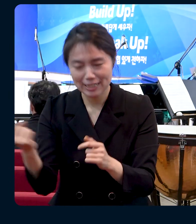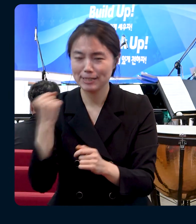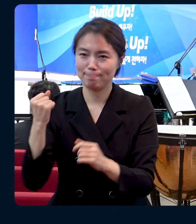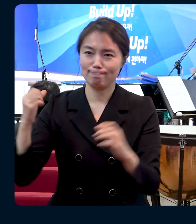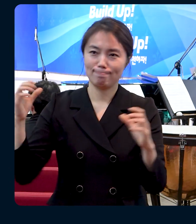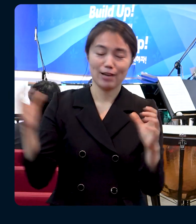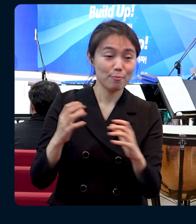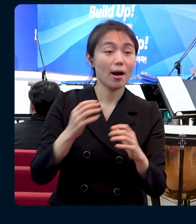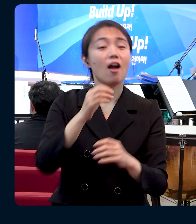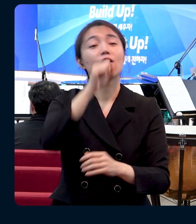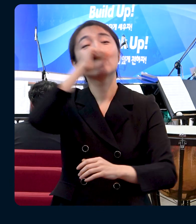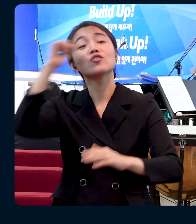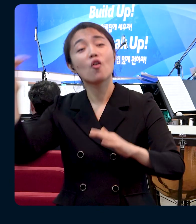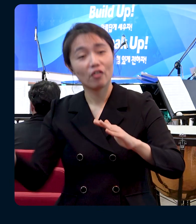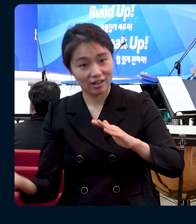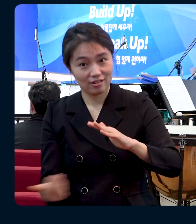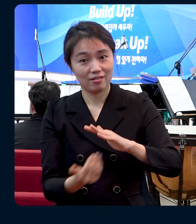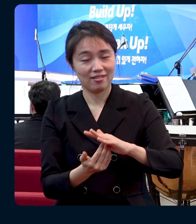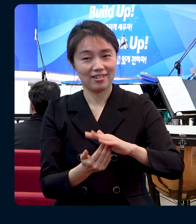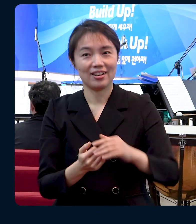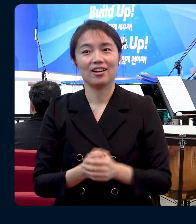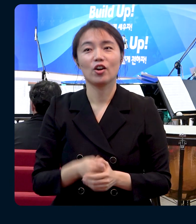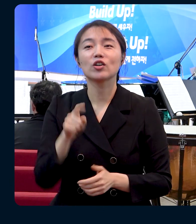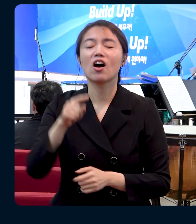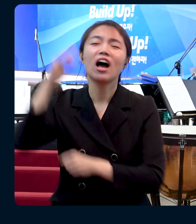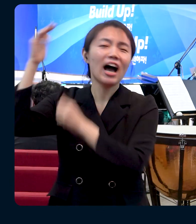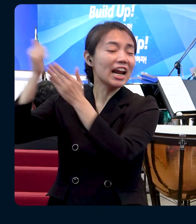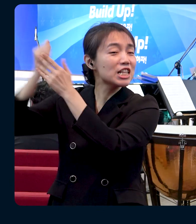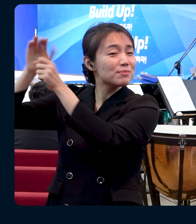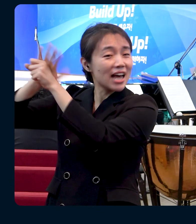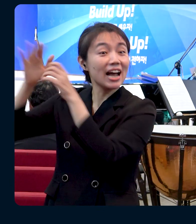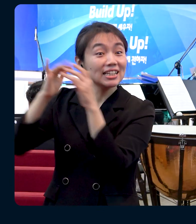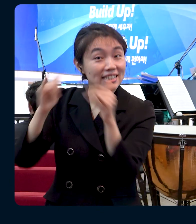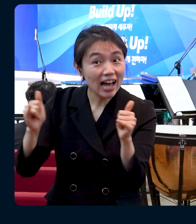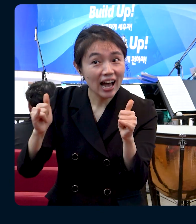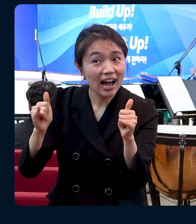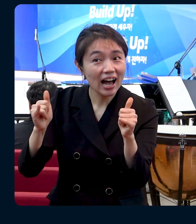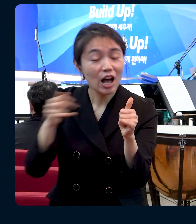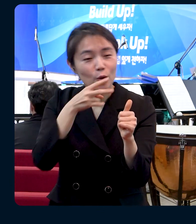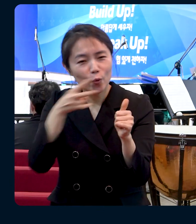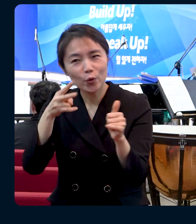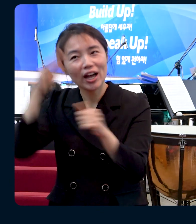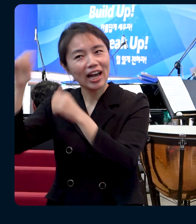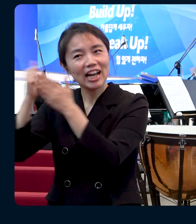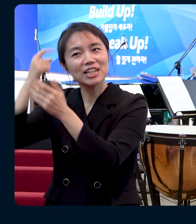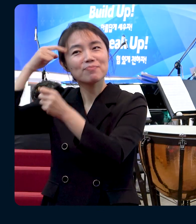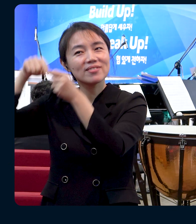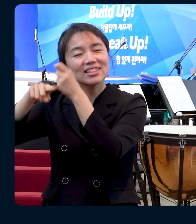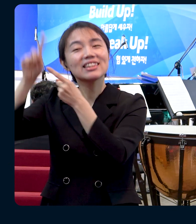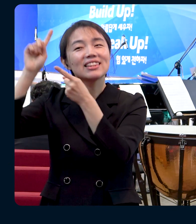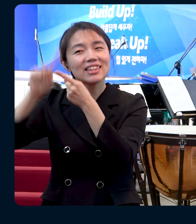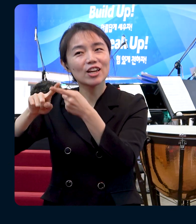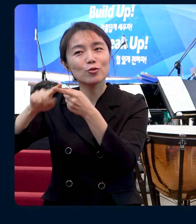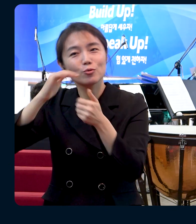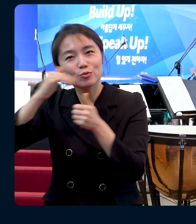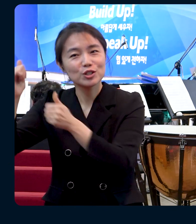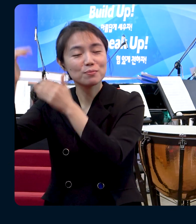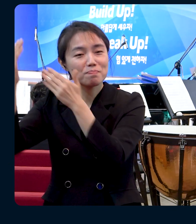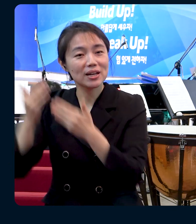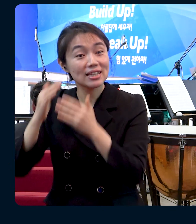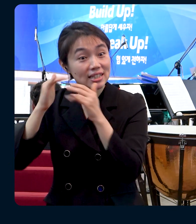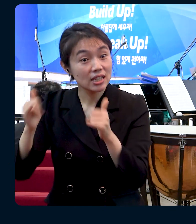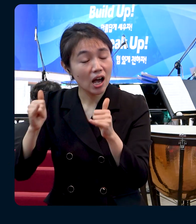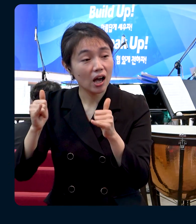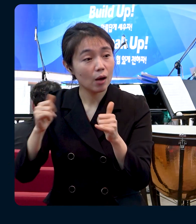이루느니라. 여기에서 하나님을 사랑하는 자, 곧 그의 뜻대로 부르심을 입은 자들에게는 이게 뭐예요? 이게